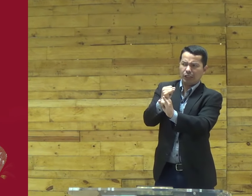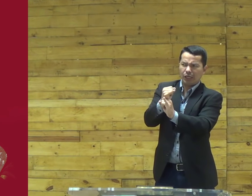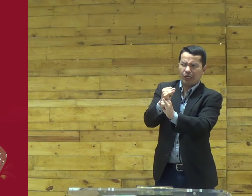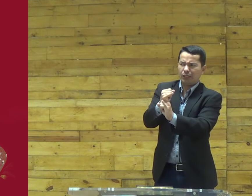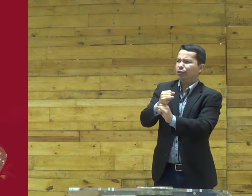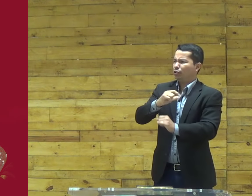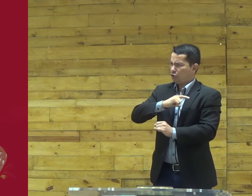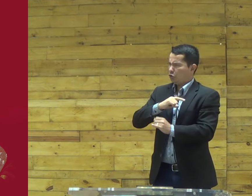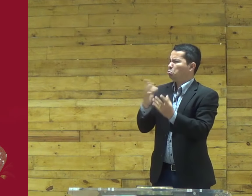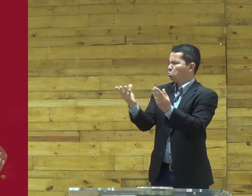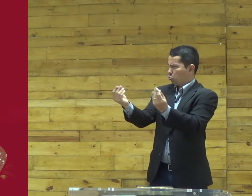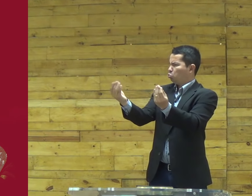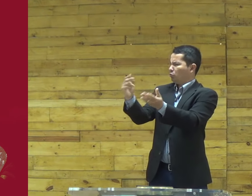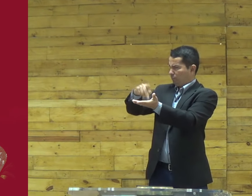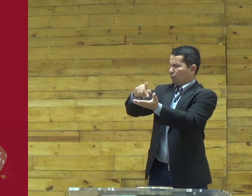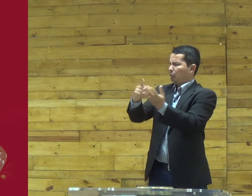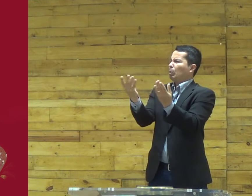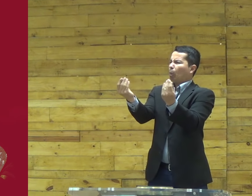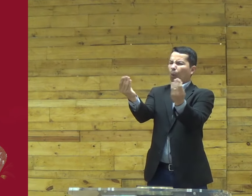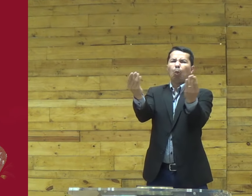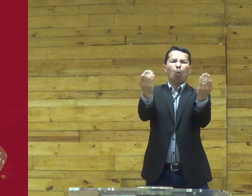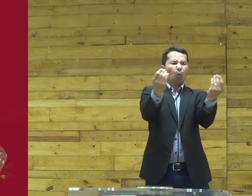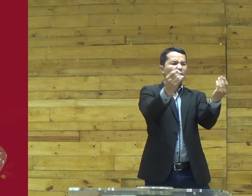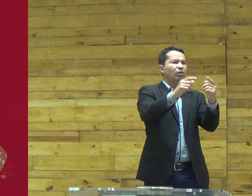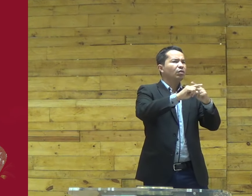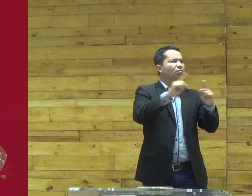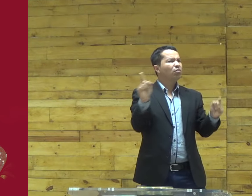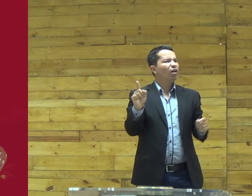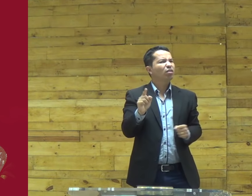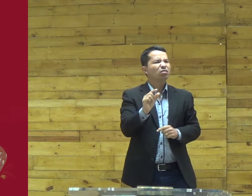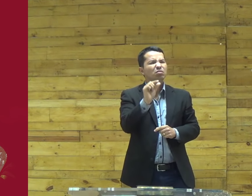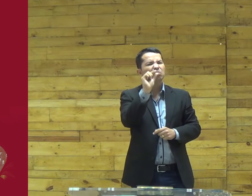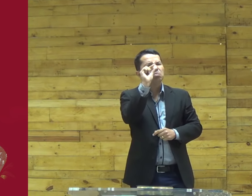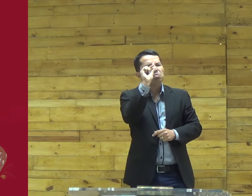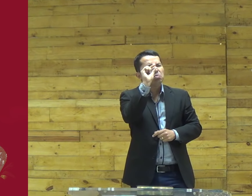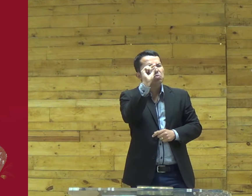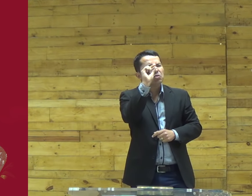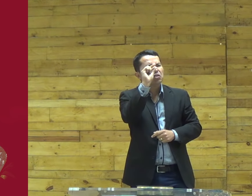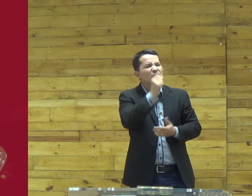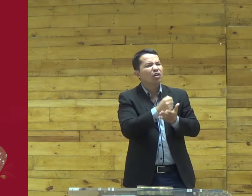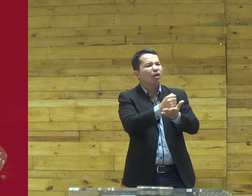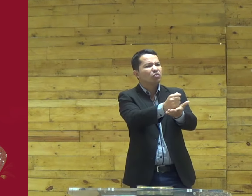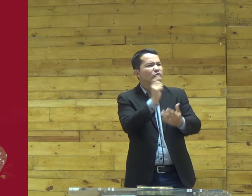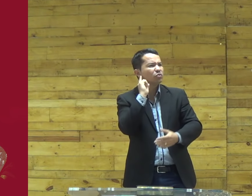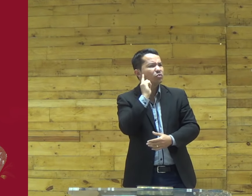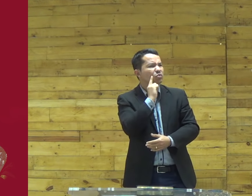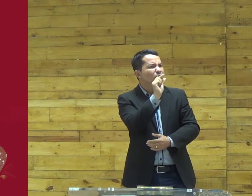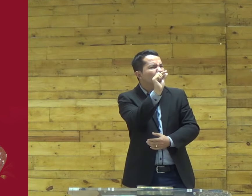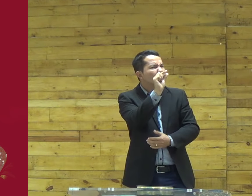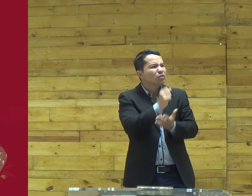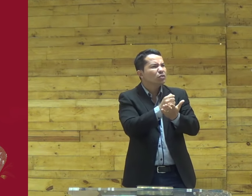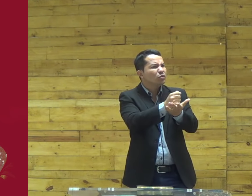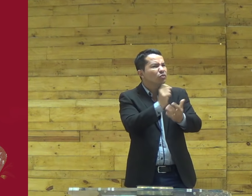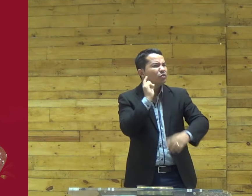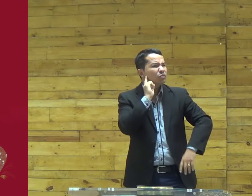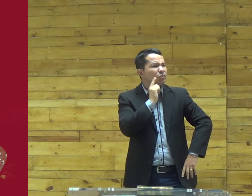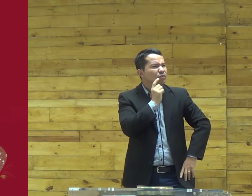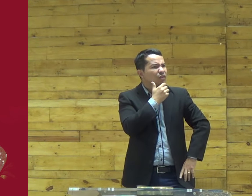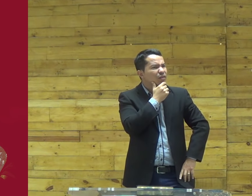temos internet, nós temos muitas coisas, mas pouco,